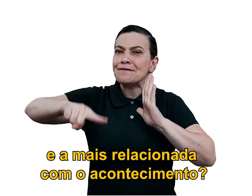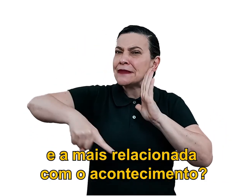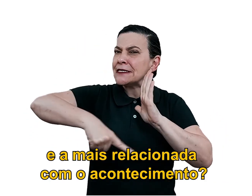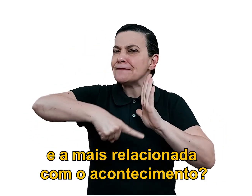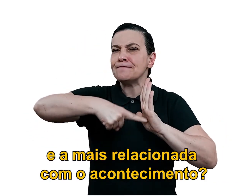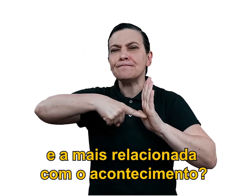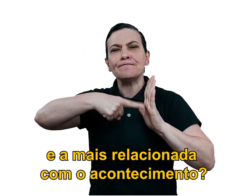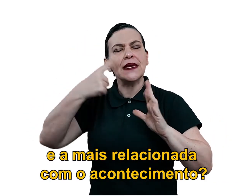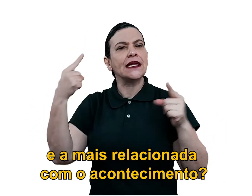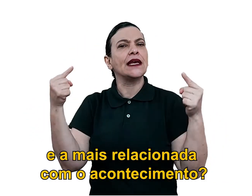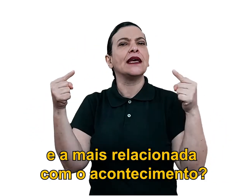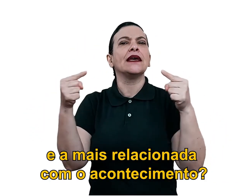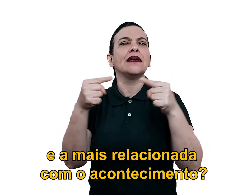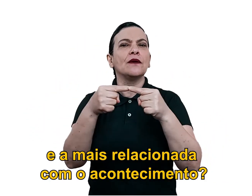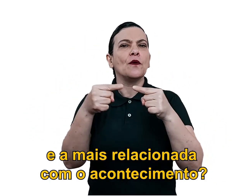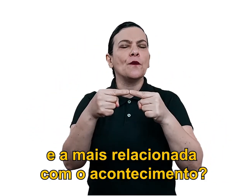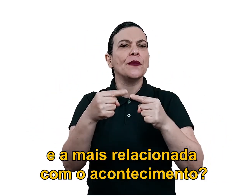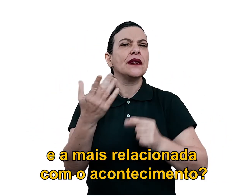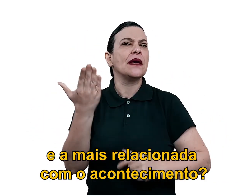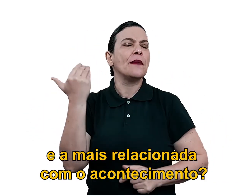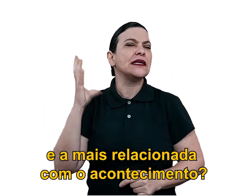mais relacionada com o acontecimento?